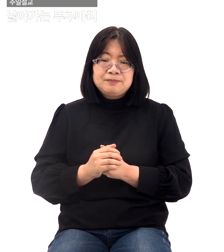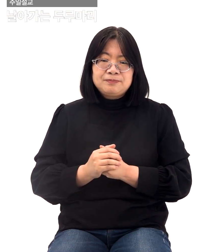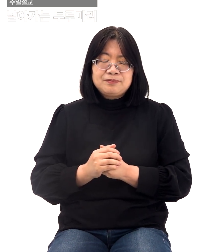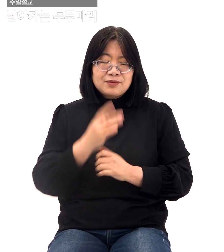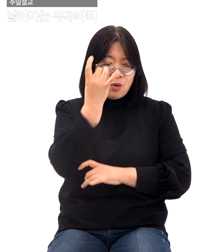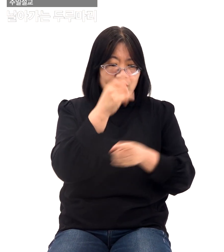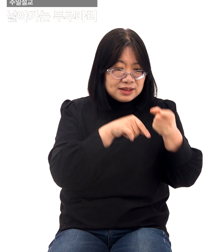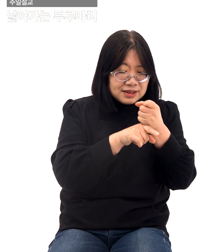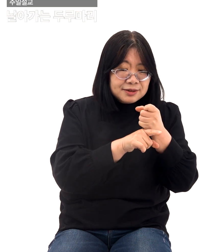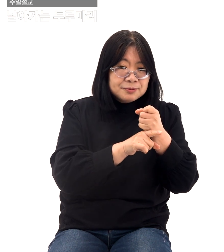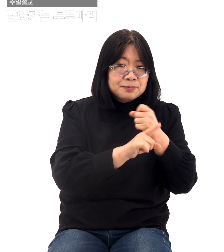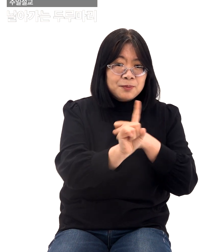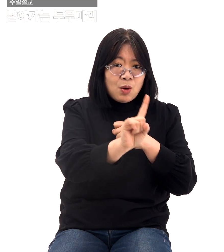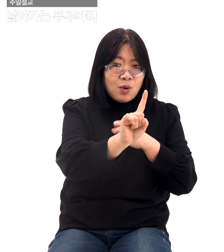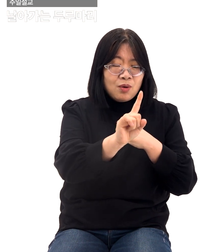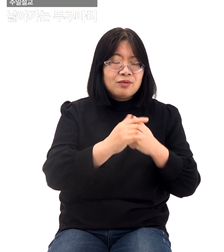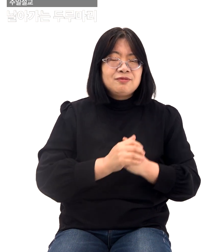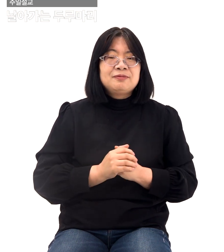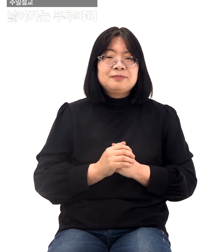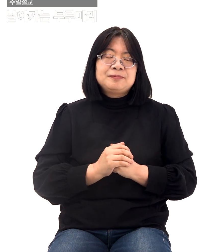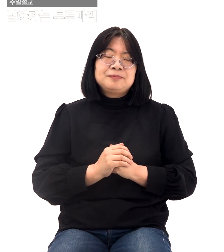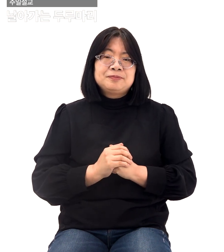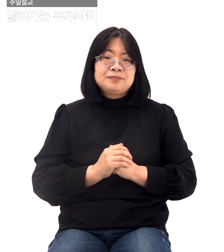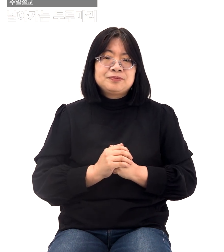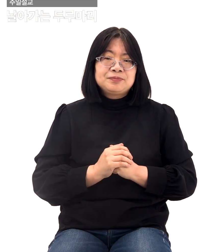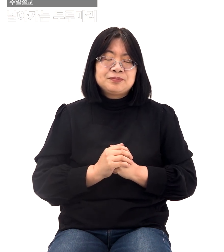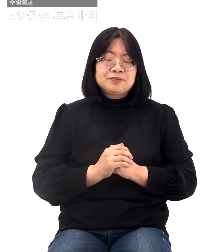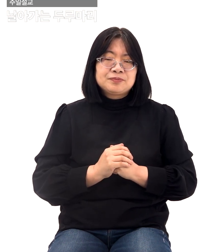원래 뜻은 이렇게 해석을 해야 맞습니다.